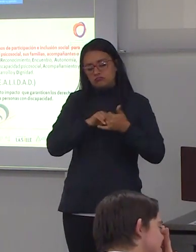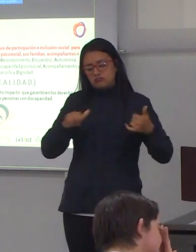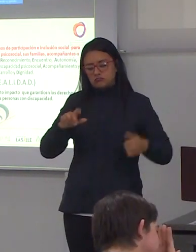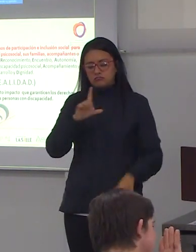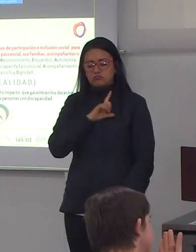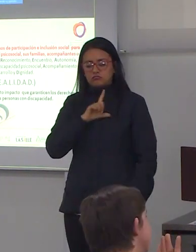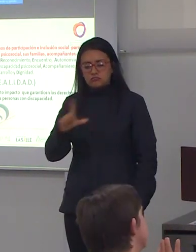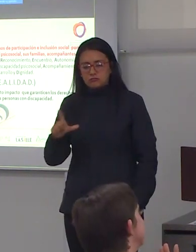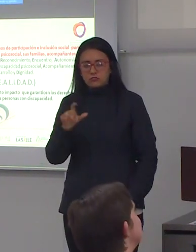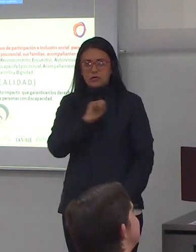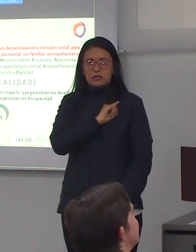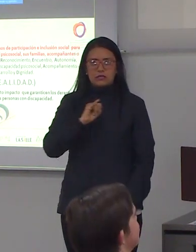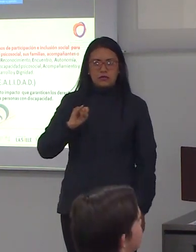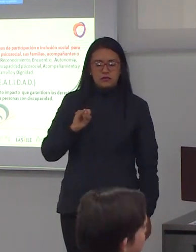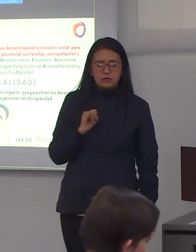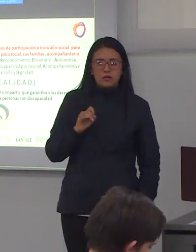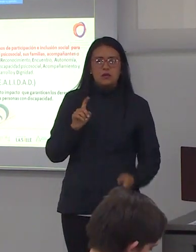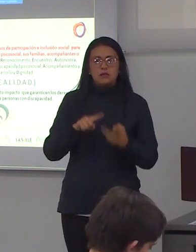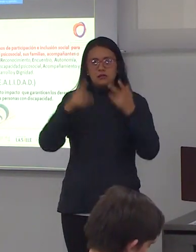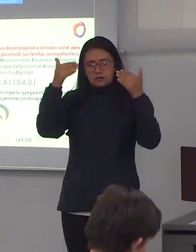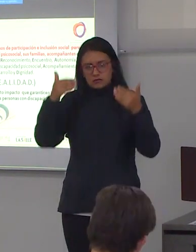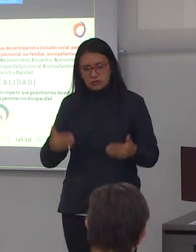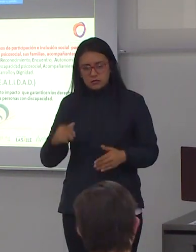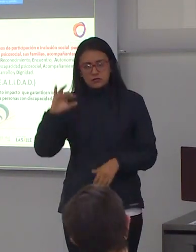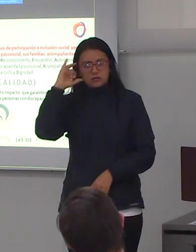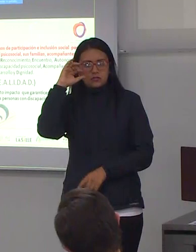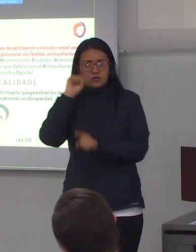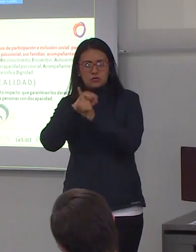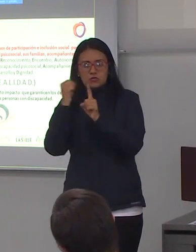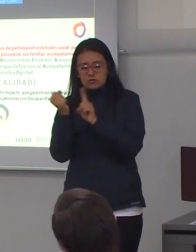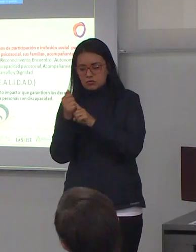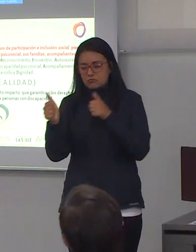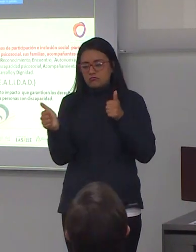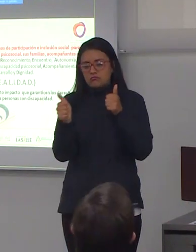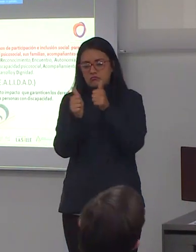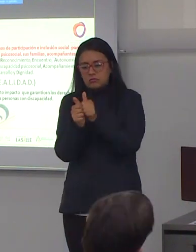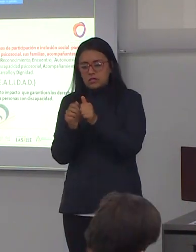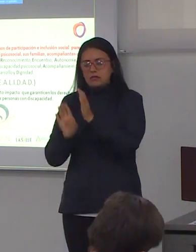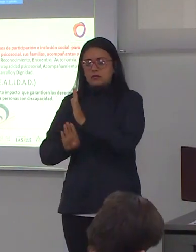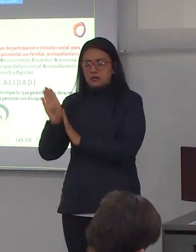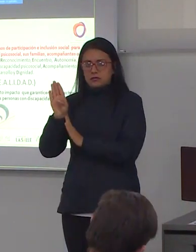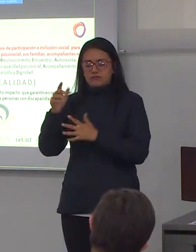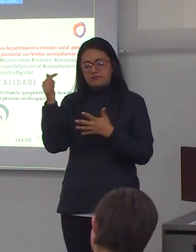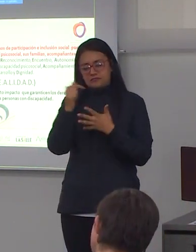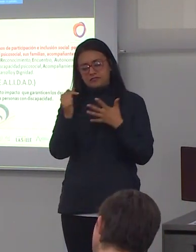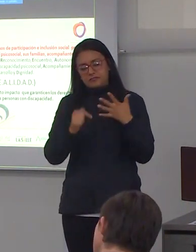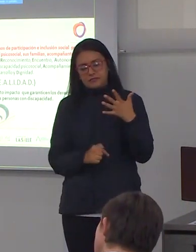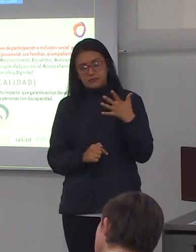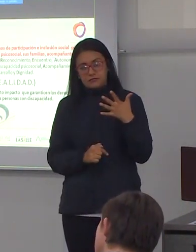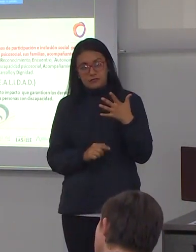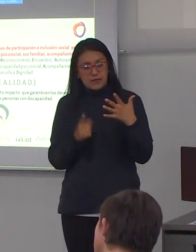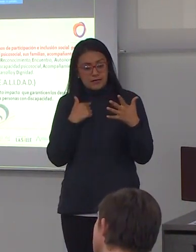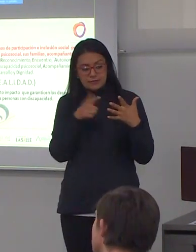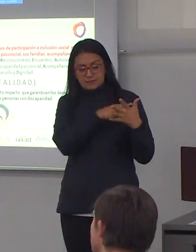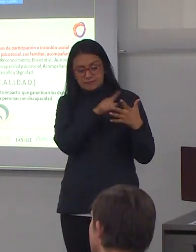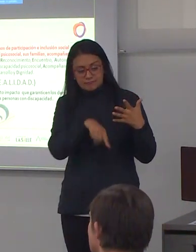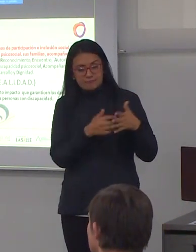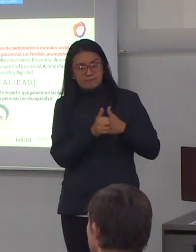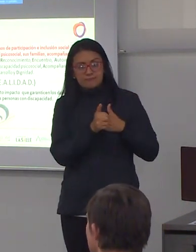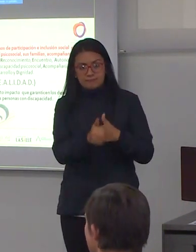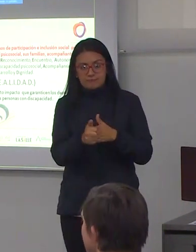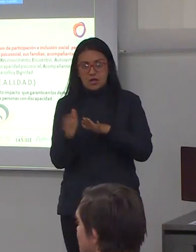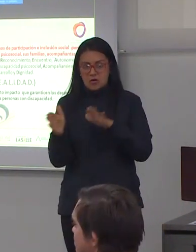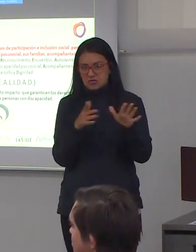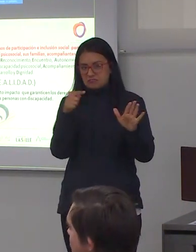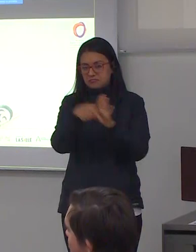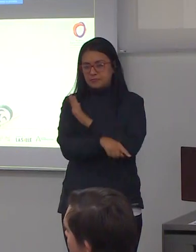liderazgo individualidad discapacidad psicosocial acompañamiento y desarrollo esa es nuestra ruta ahora la